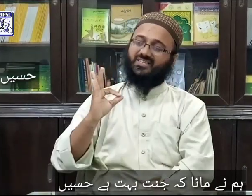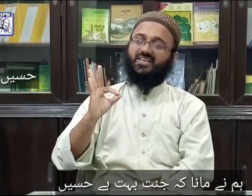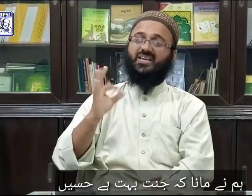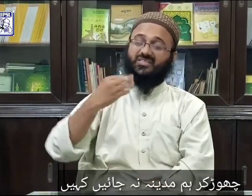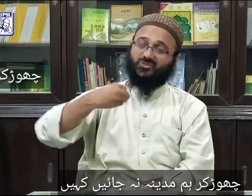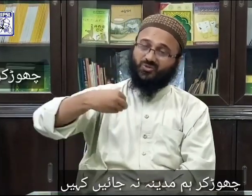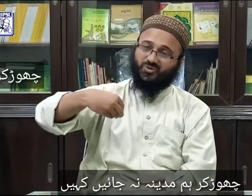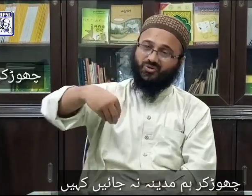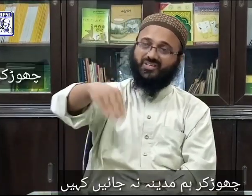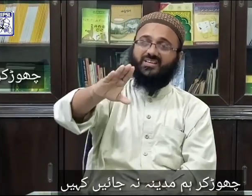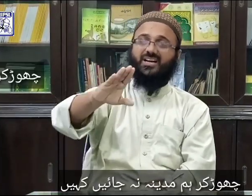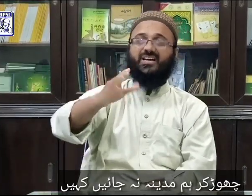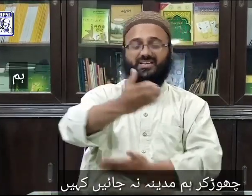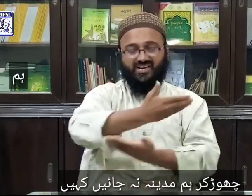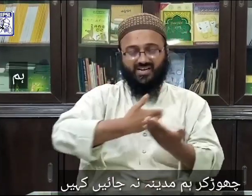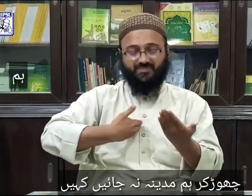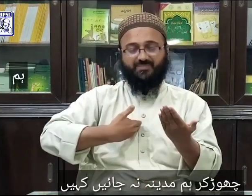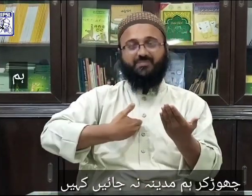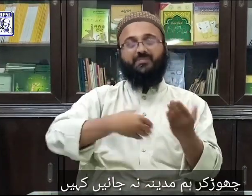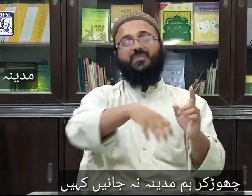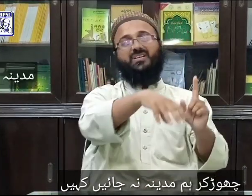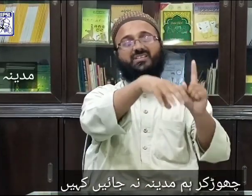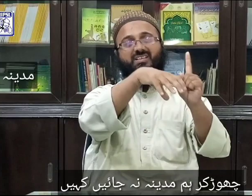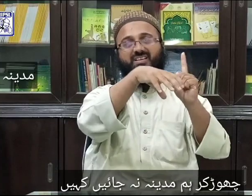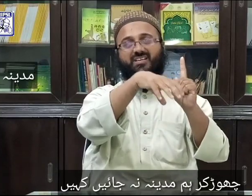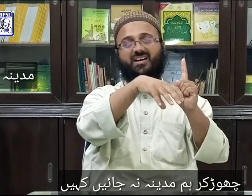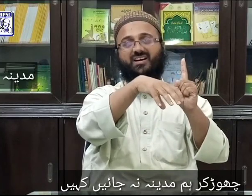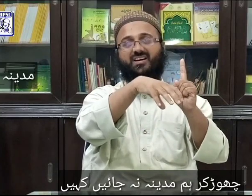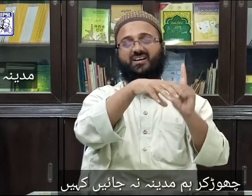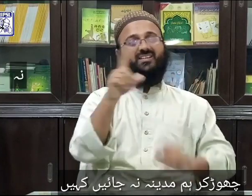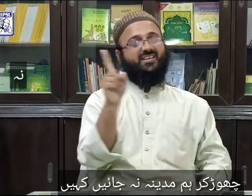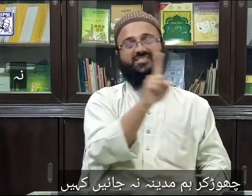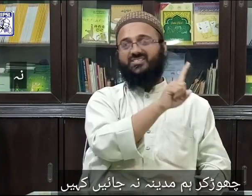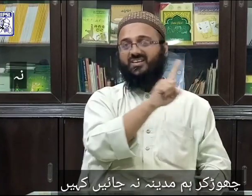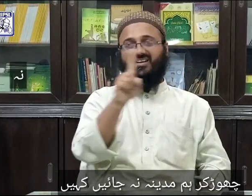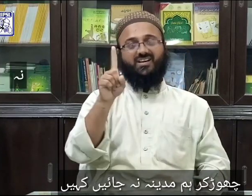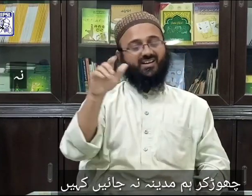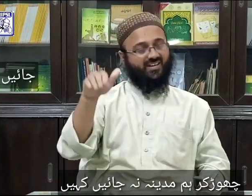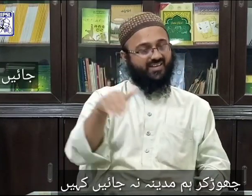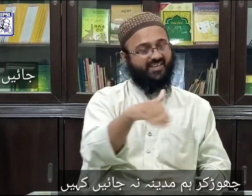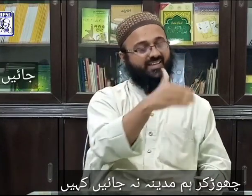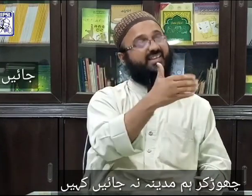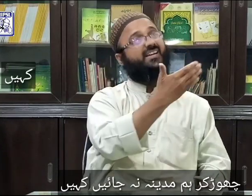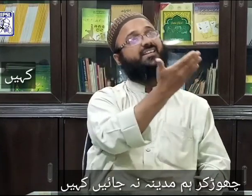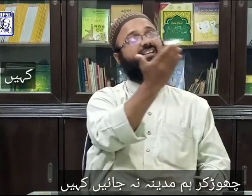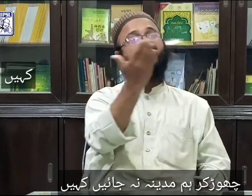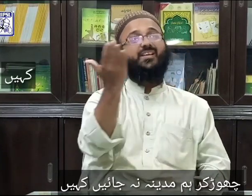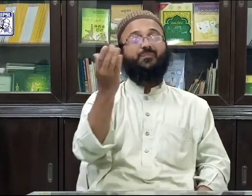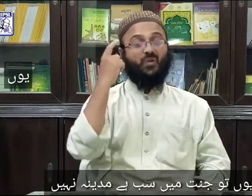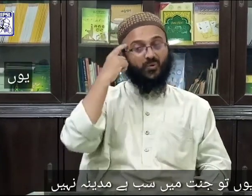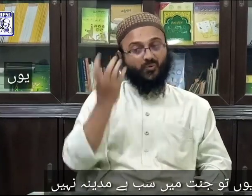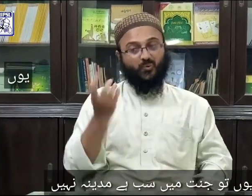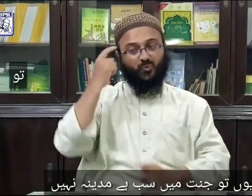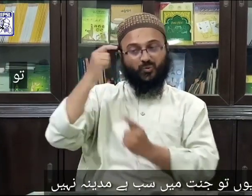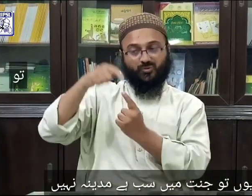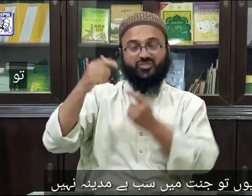چھوڑ کر ہم مدینہ نہ جائے کہیں یوں تو